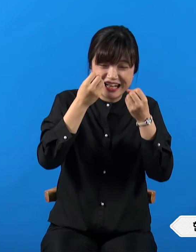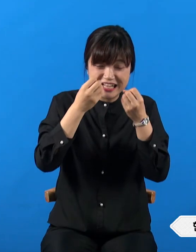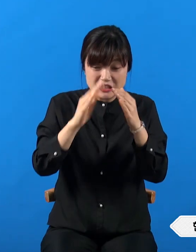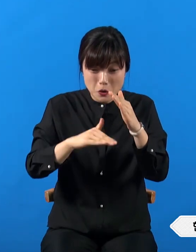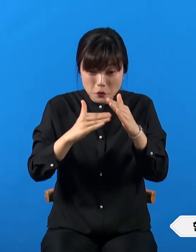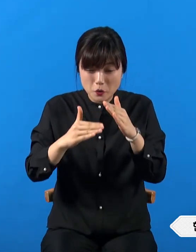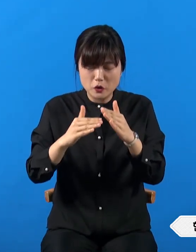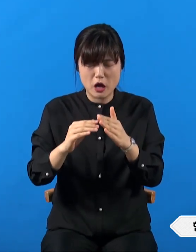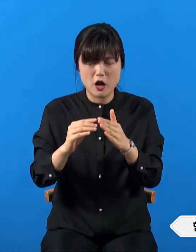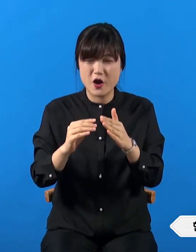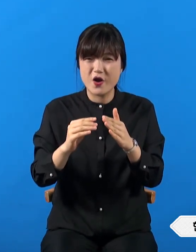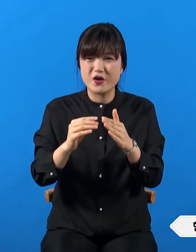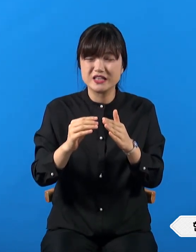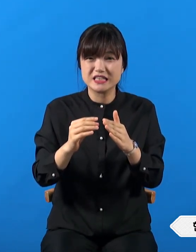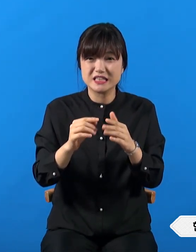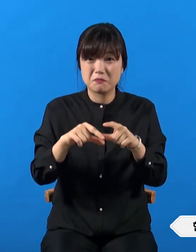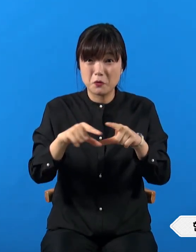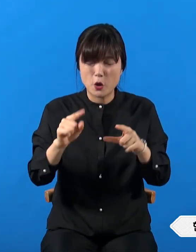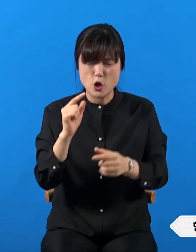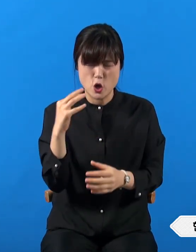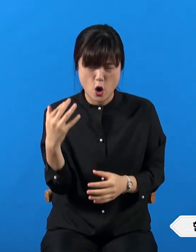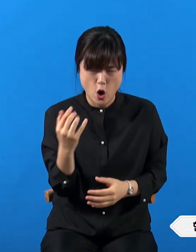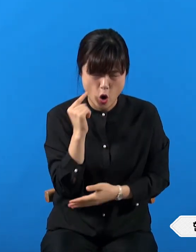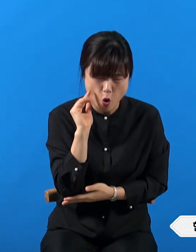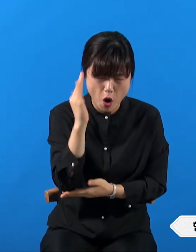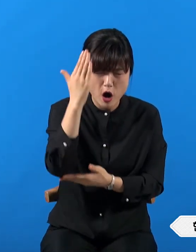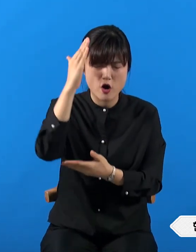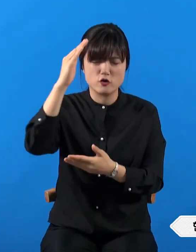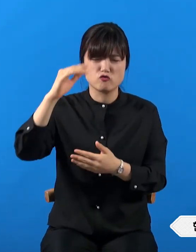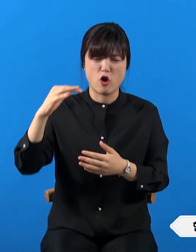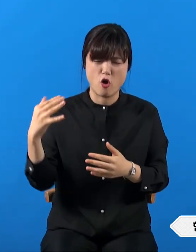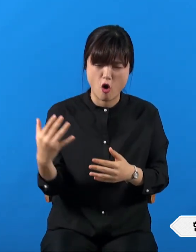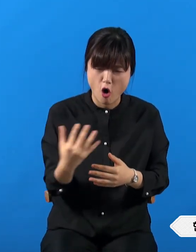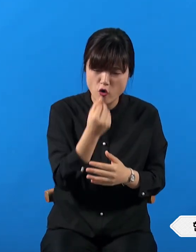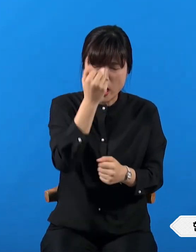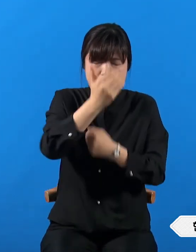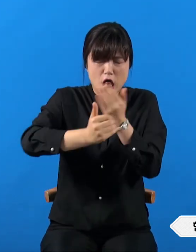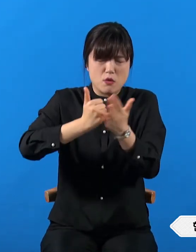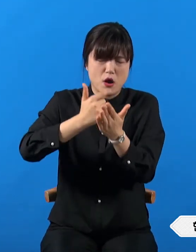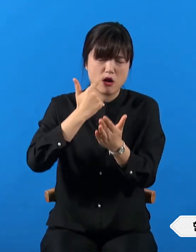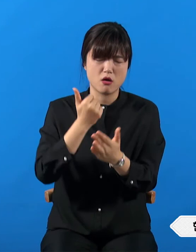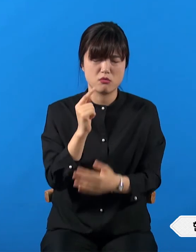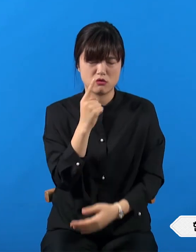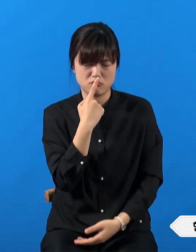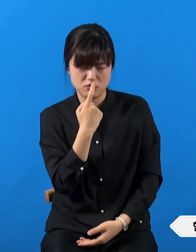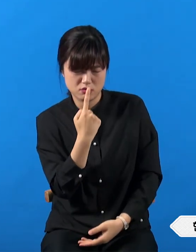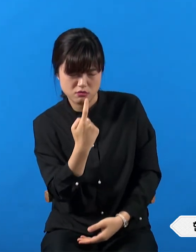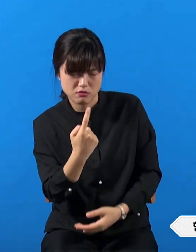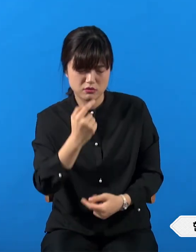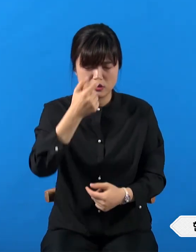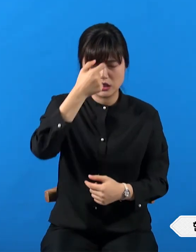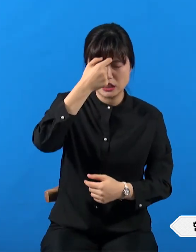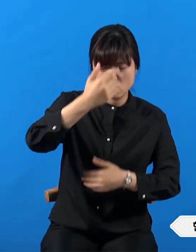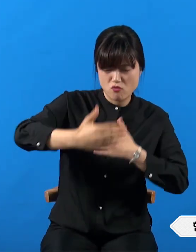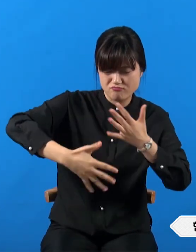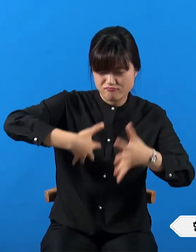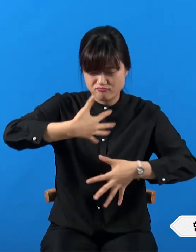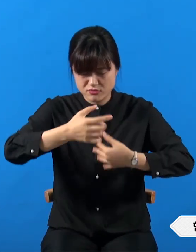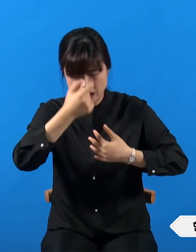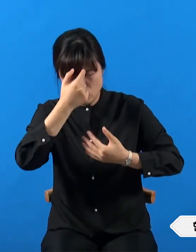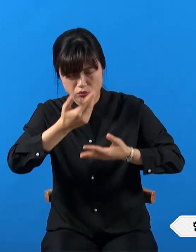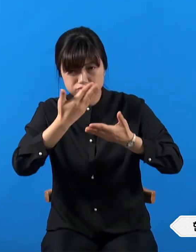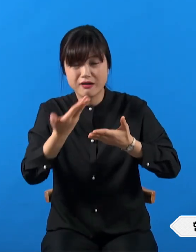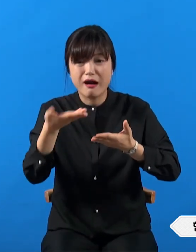보면 영광 중에 살아계신 거룩하신 하나님 아버지 무슨 그런 아주 고상한 문구를